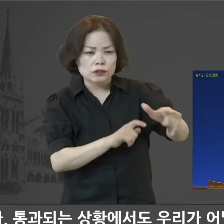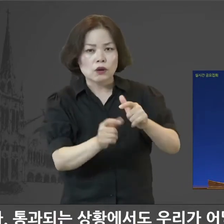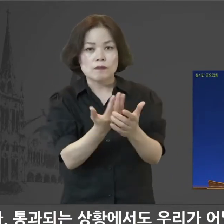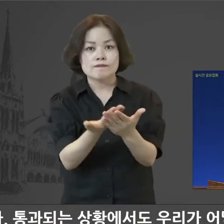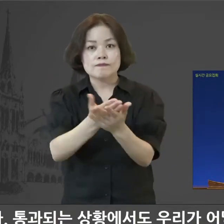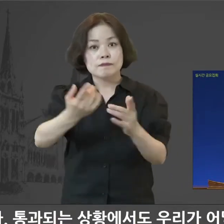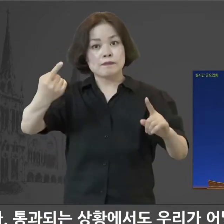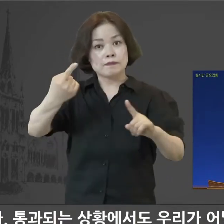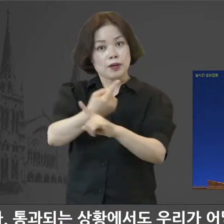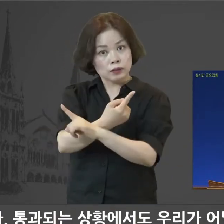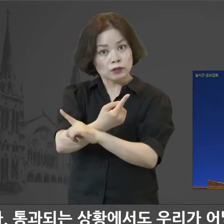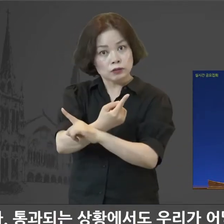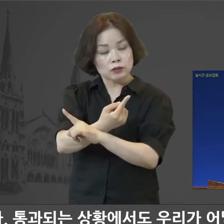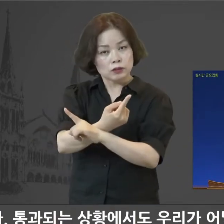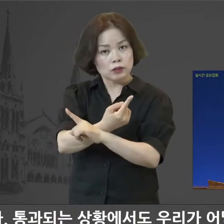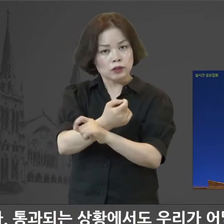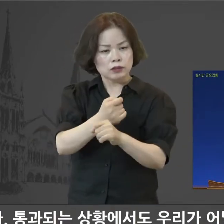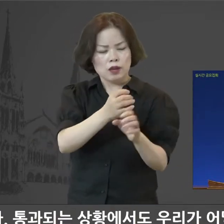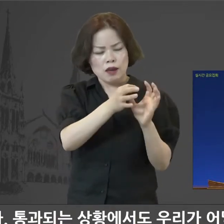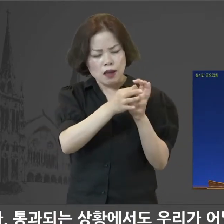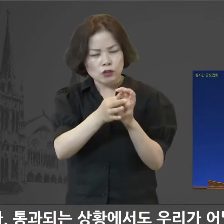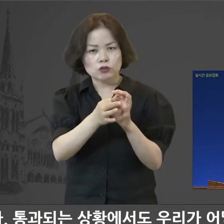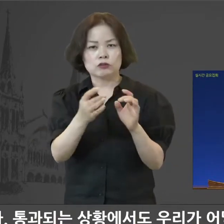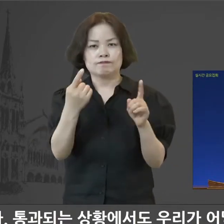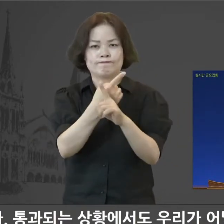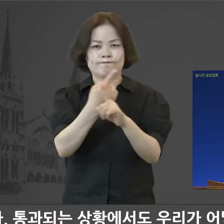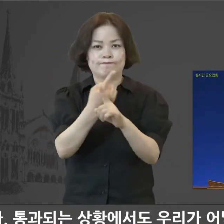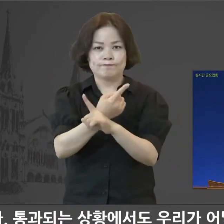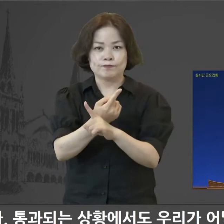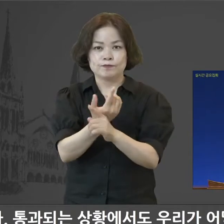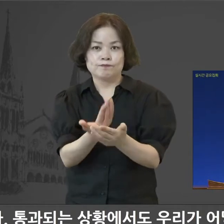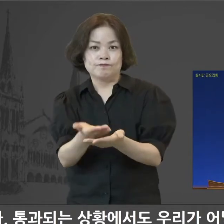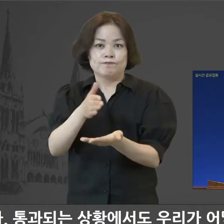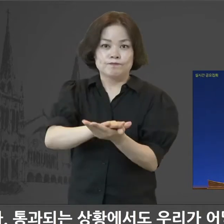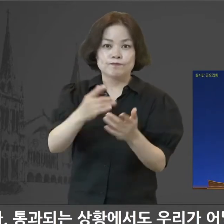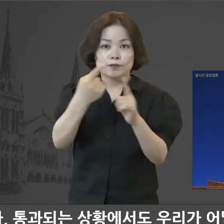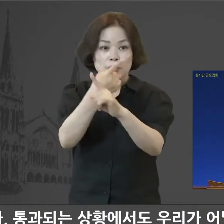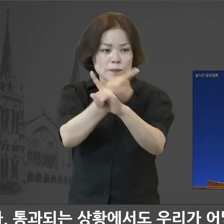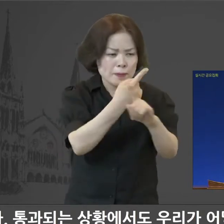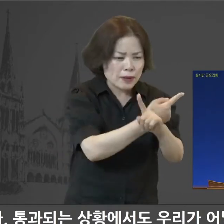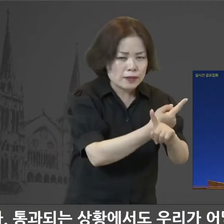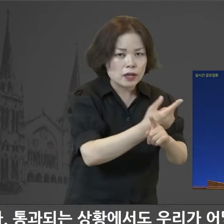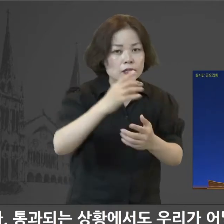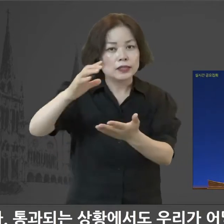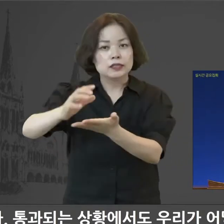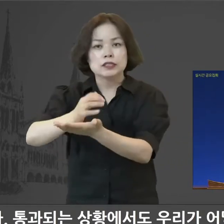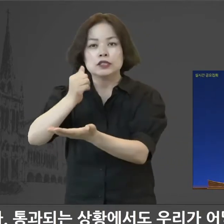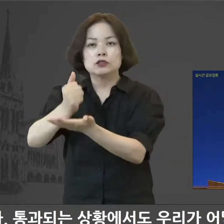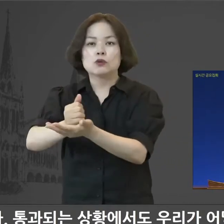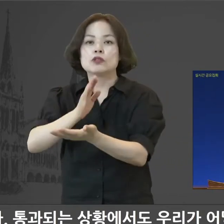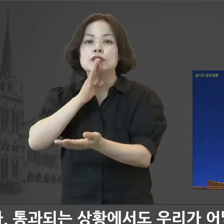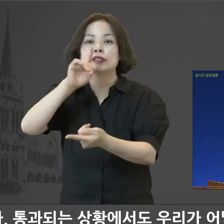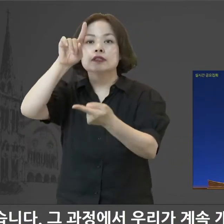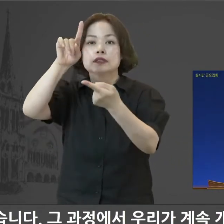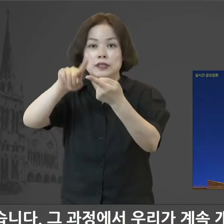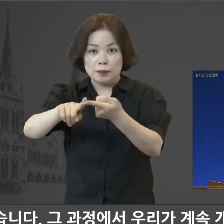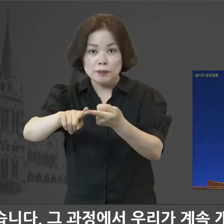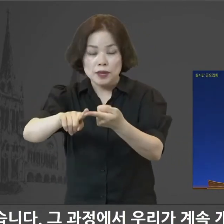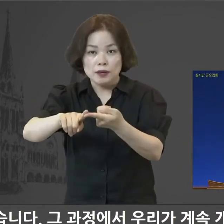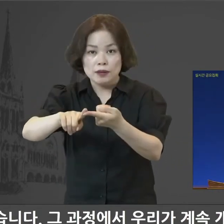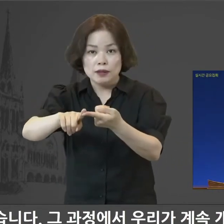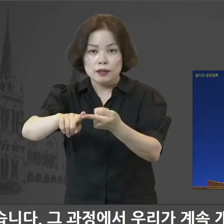개혁되고, 개혁된 교회는 계속 개혁되는 거잖아요. 더 갱신되고 더 그리스도인다워지고 더